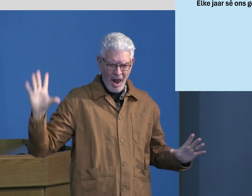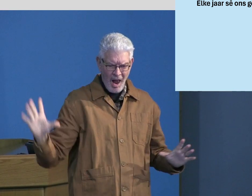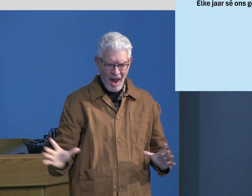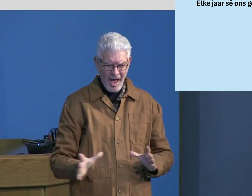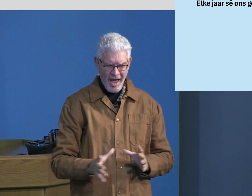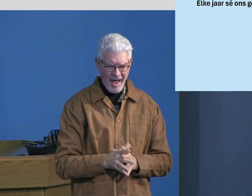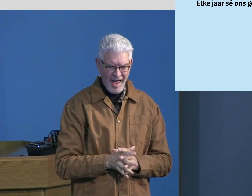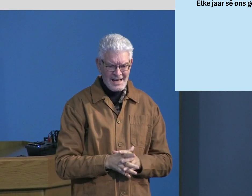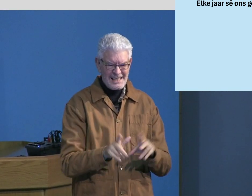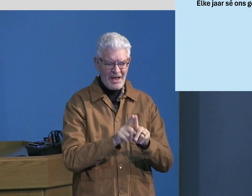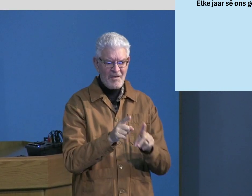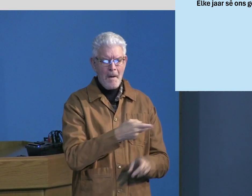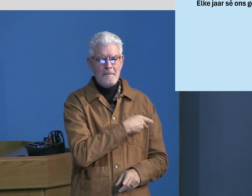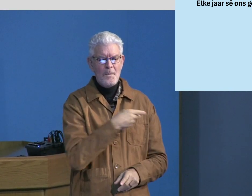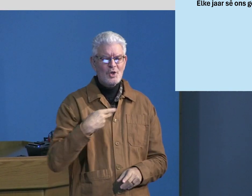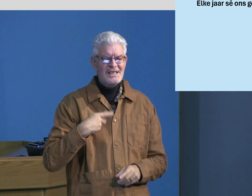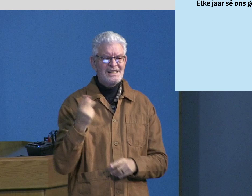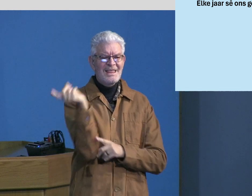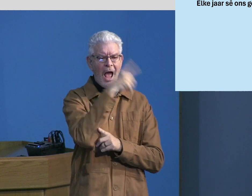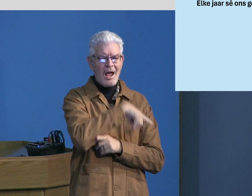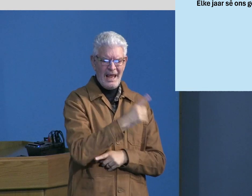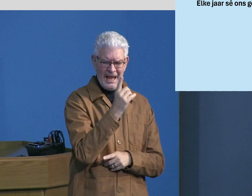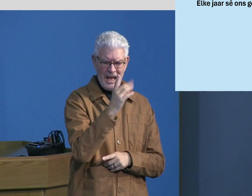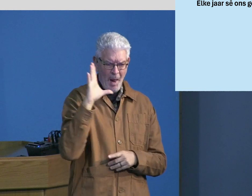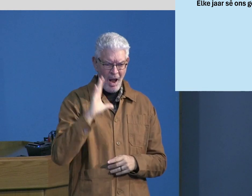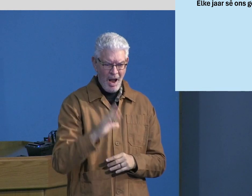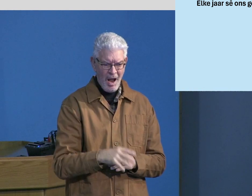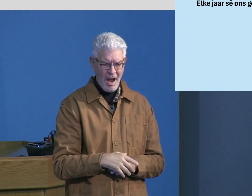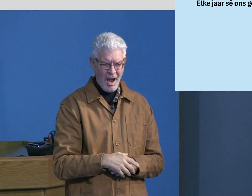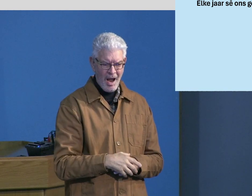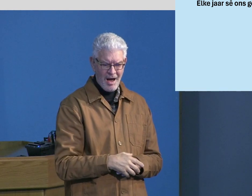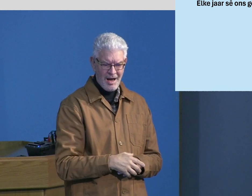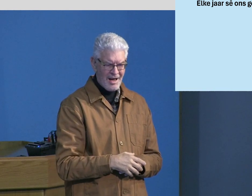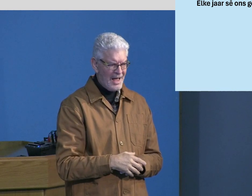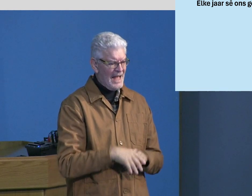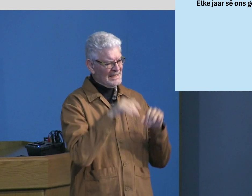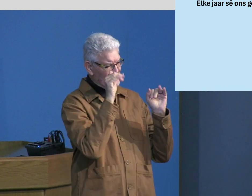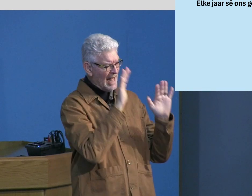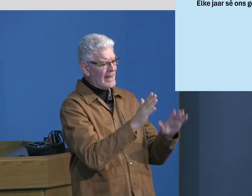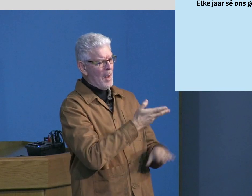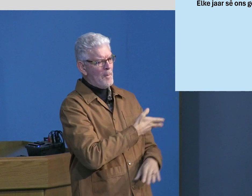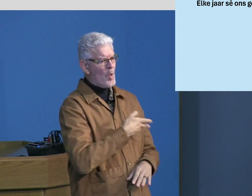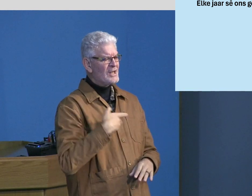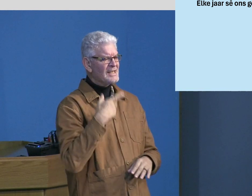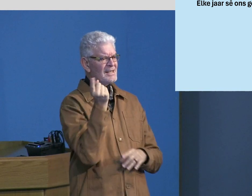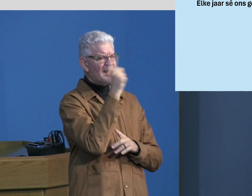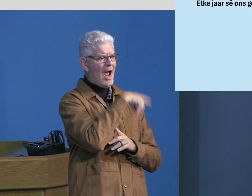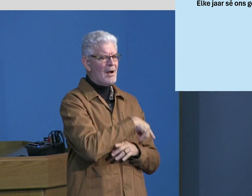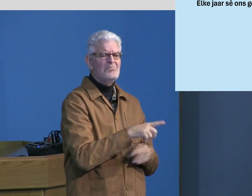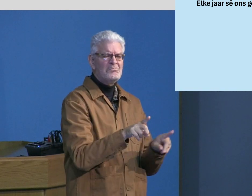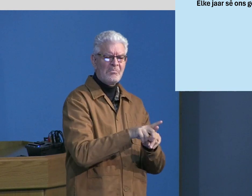soos eenmal in 'n jaar, selfde met Moedersdag, eenmal in 'n jaar, geseënde